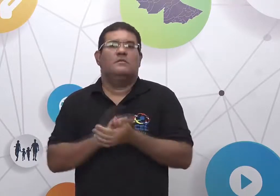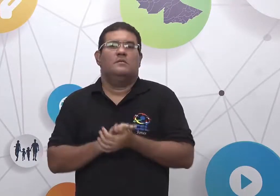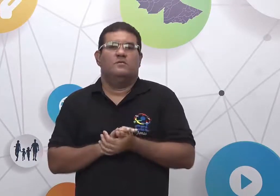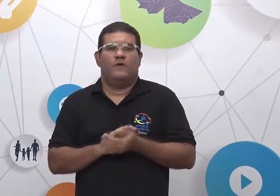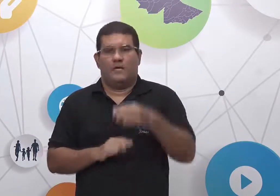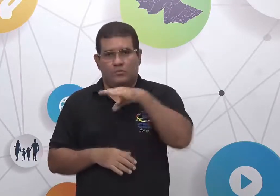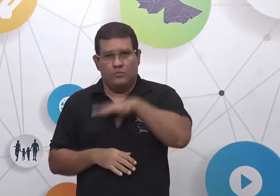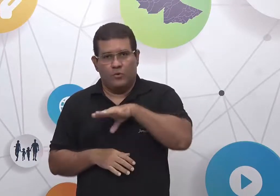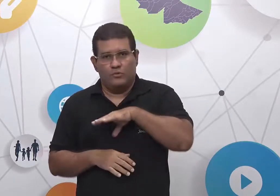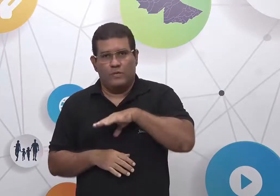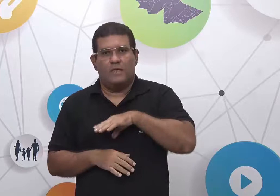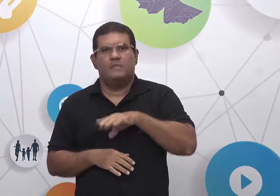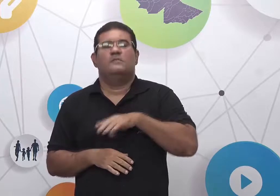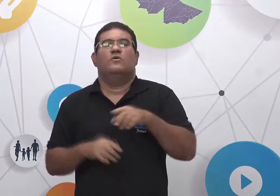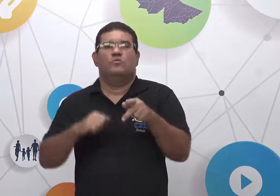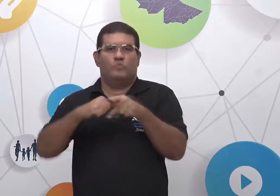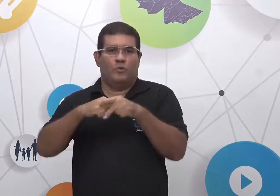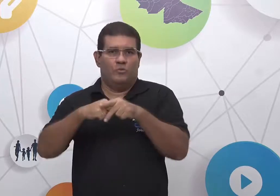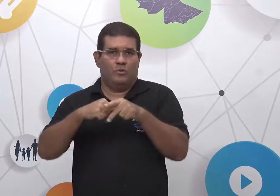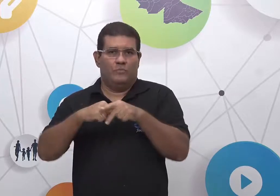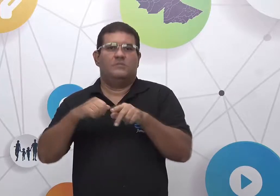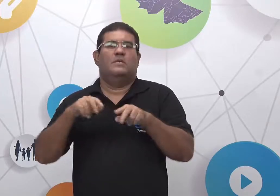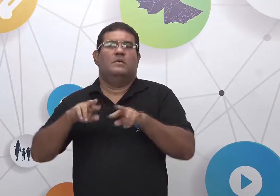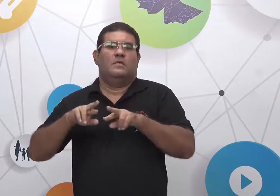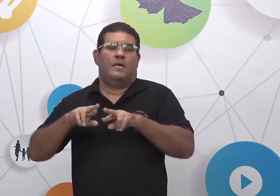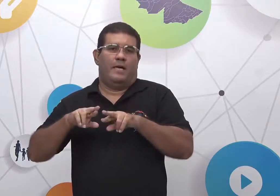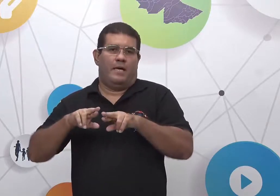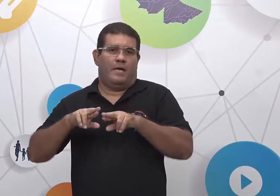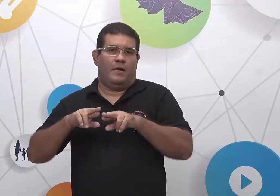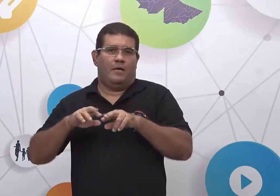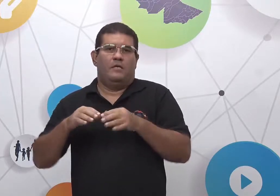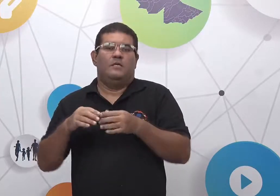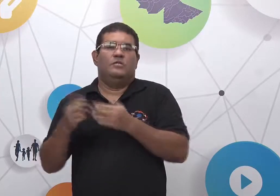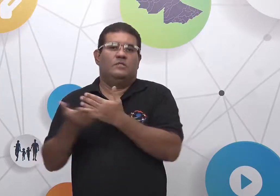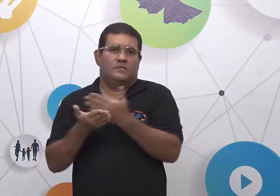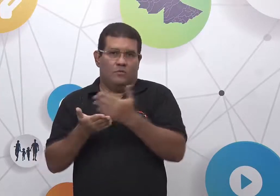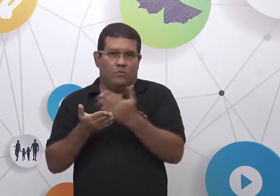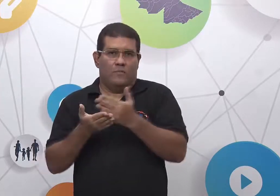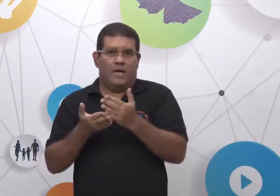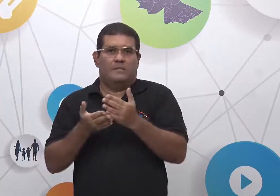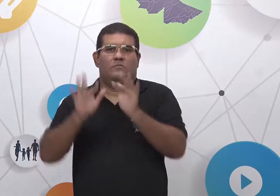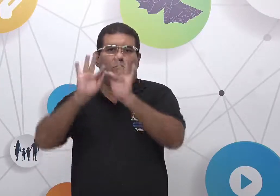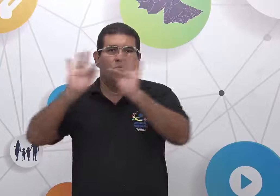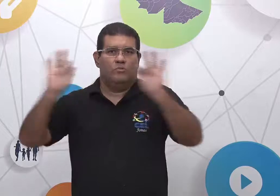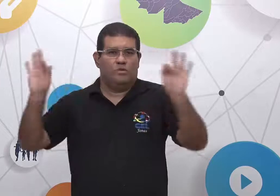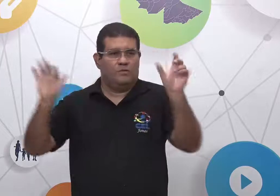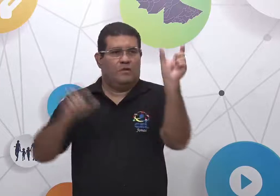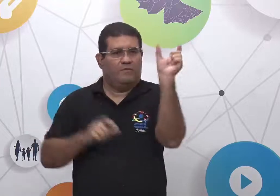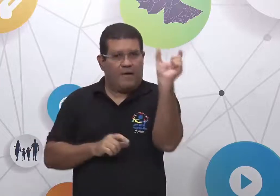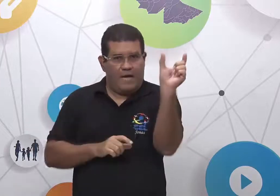diferentes no português os pronomes é iniciam começam no início da